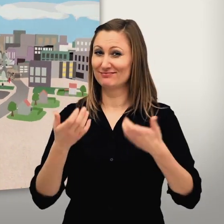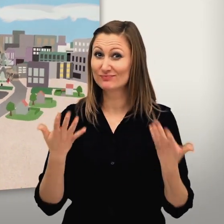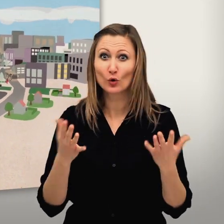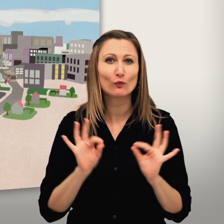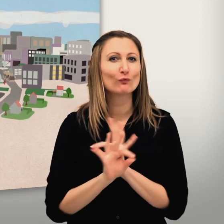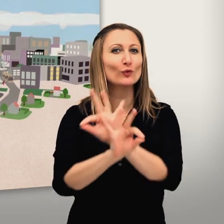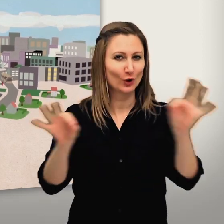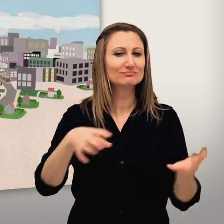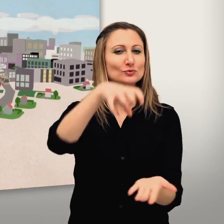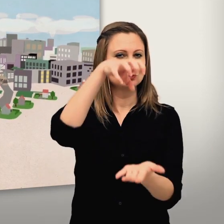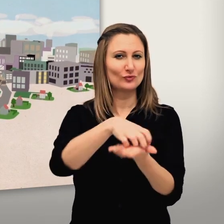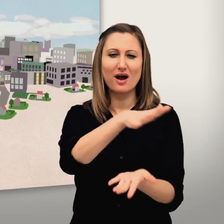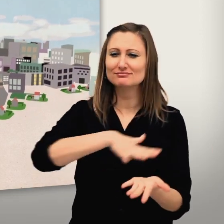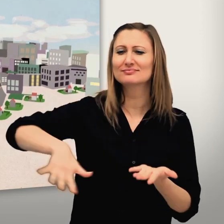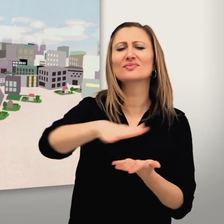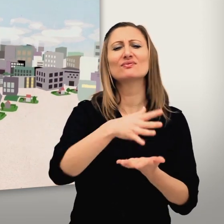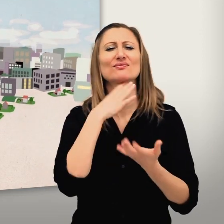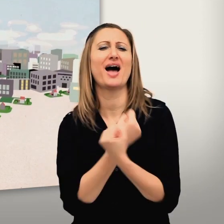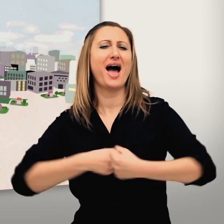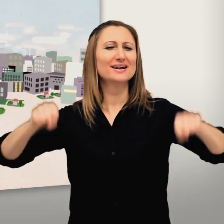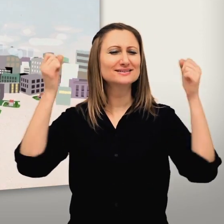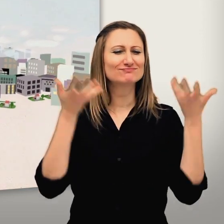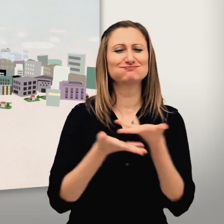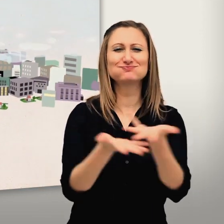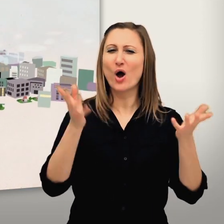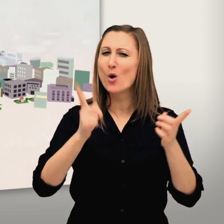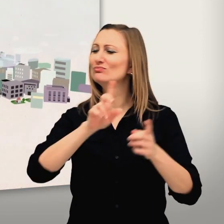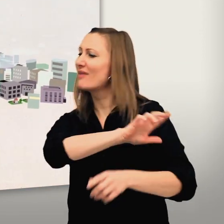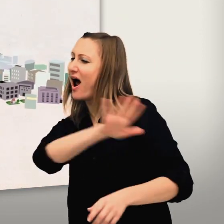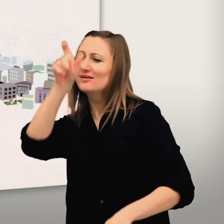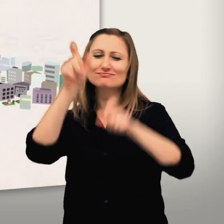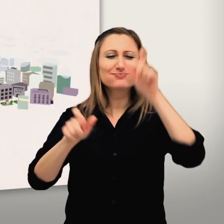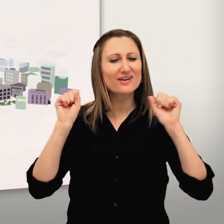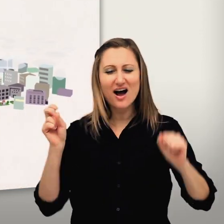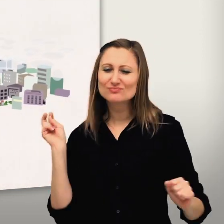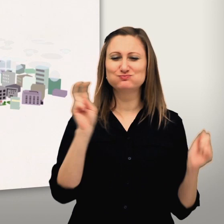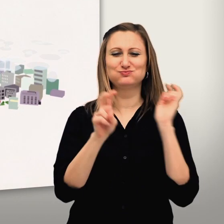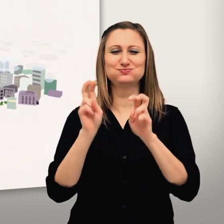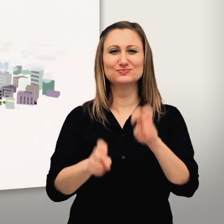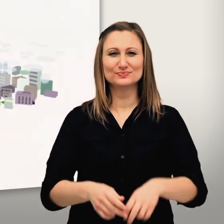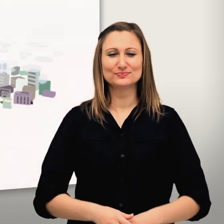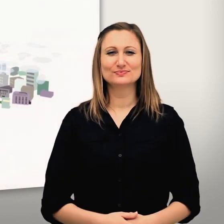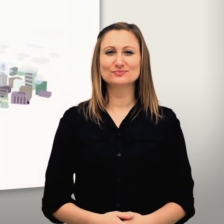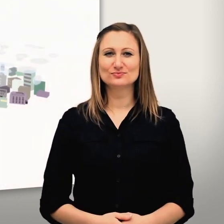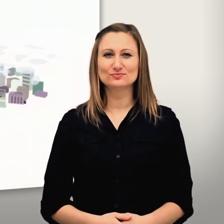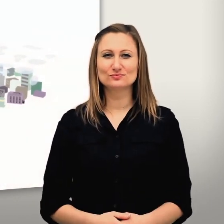Für eine Stadt mit Freiräumen und eine Gesellschaft, in der jede und jeder teilhaben kann.